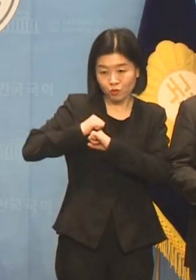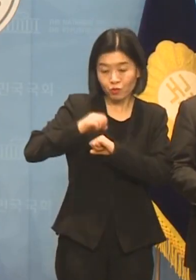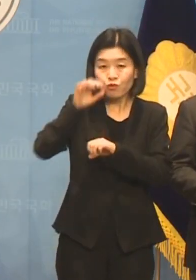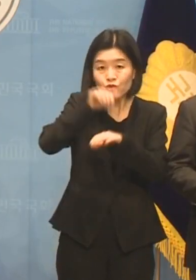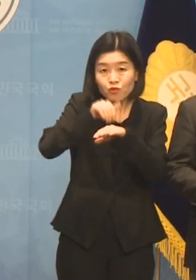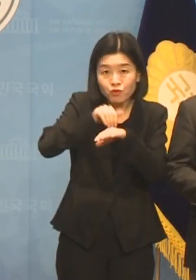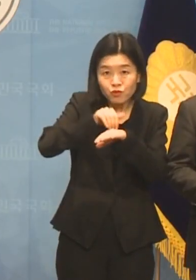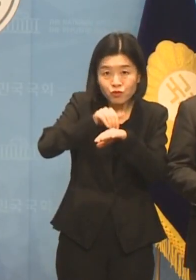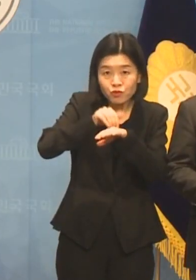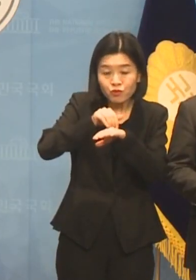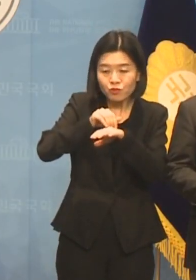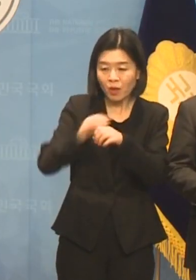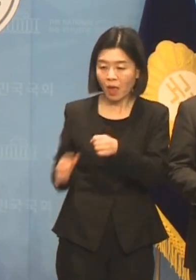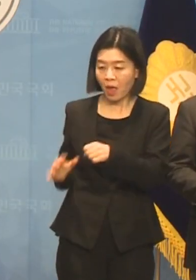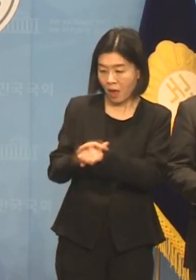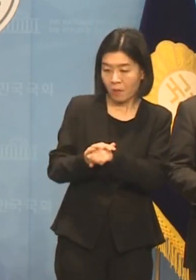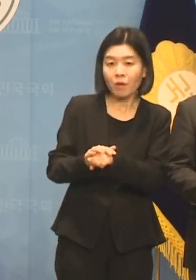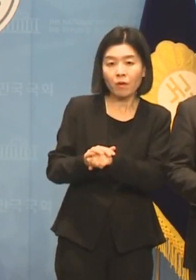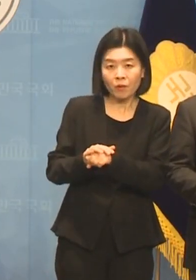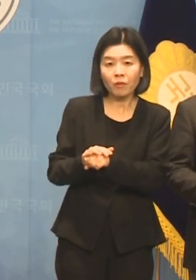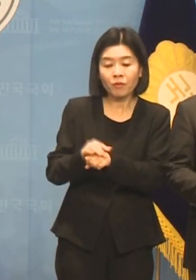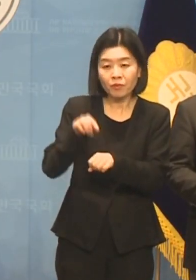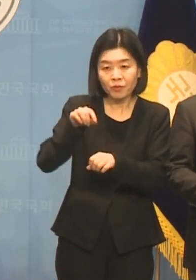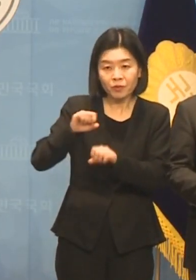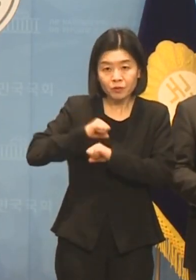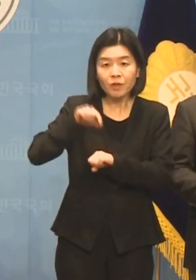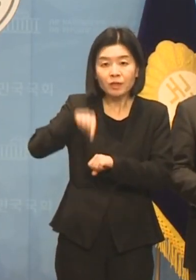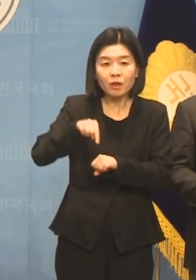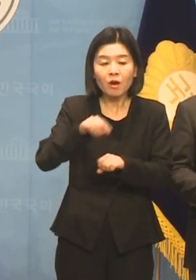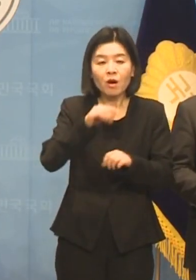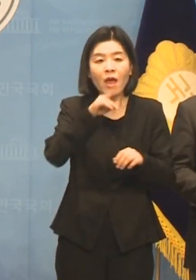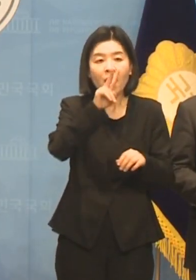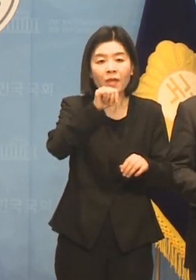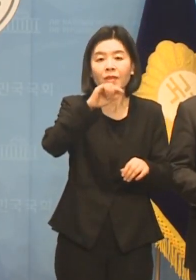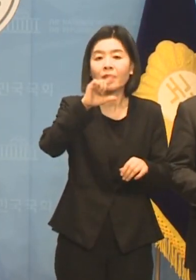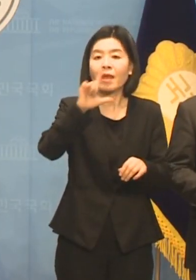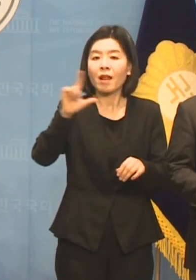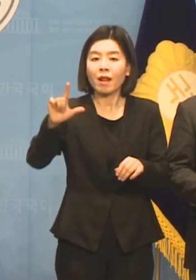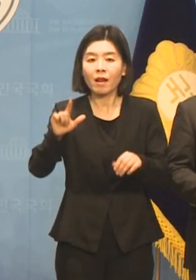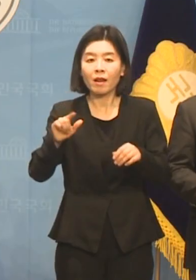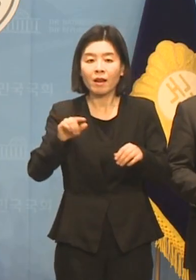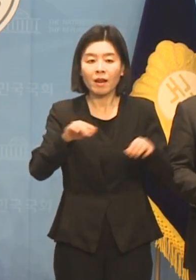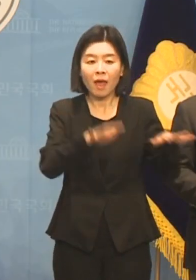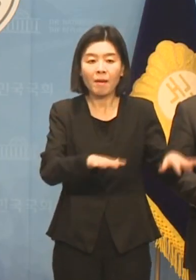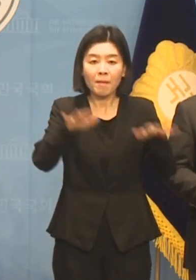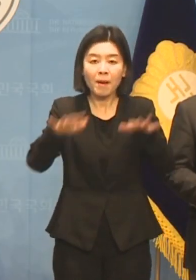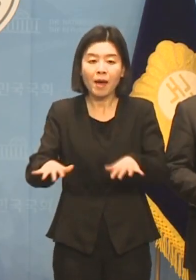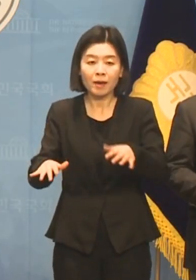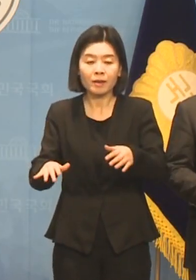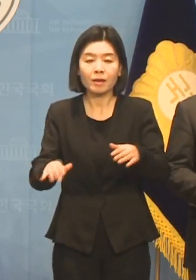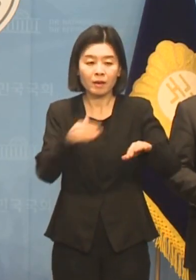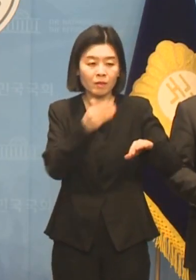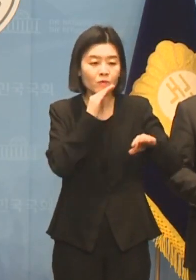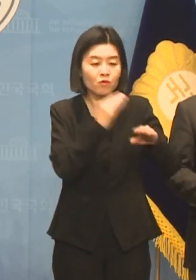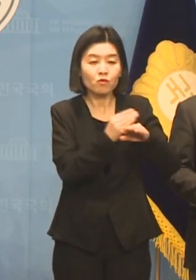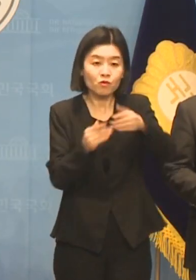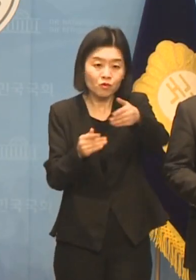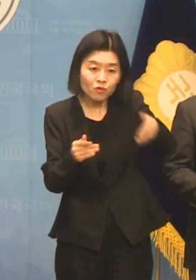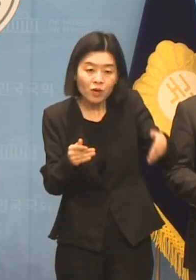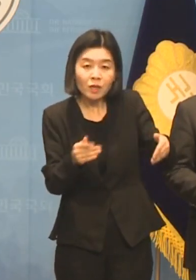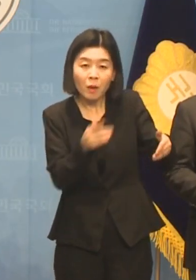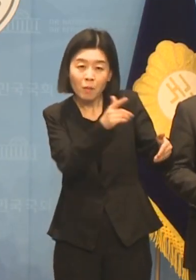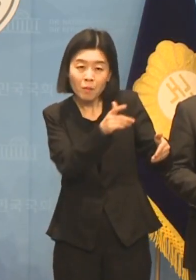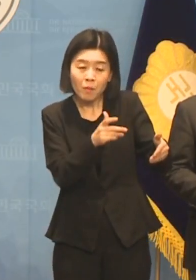해병대가 북방 한계선 NLL 인근에서 포 사격을 실시한 후 공군 전투기와